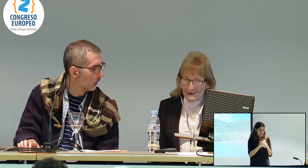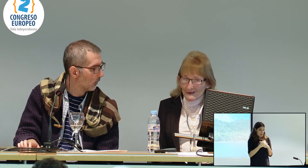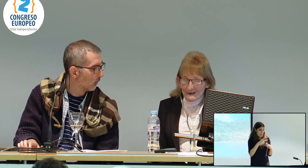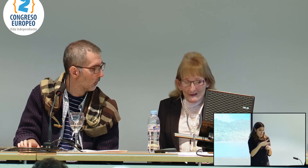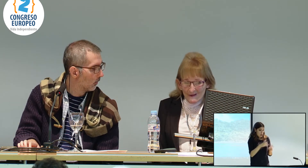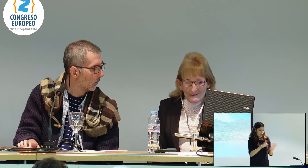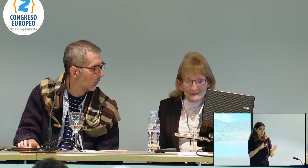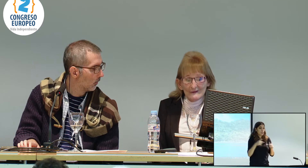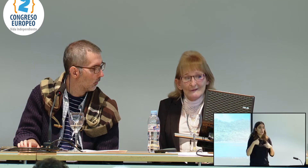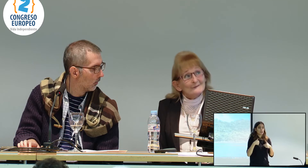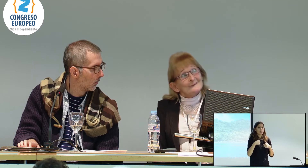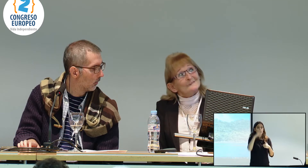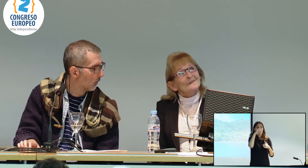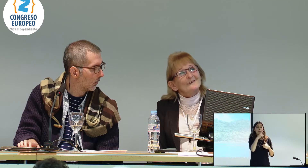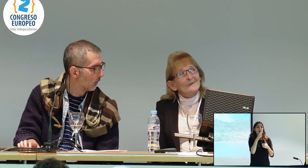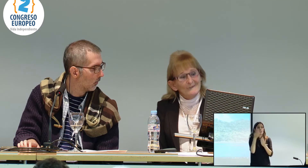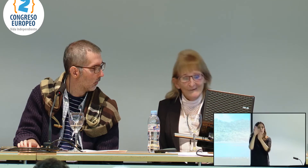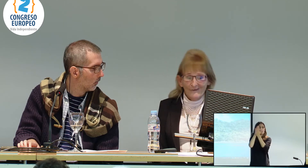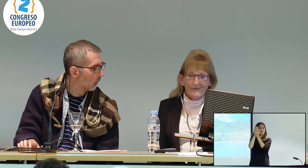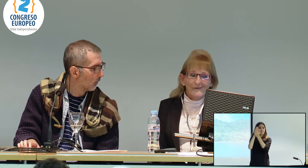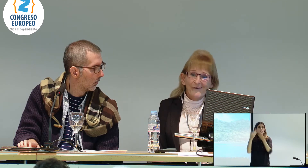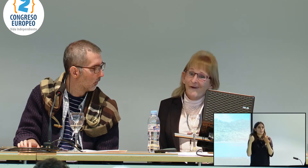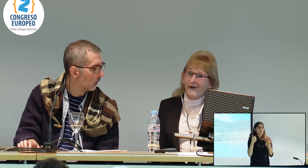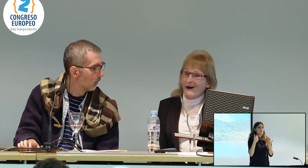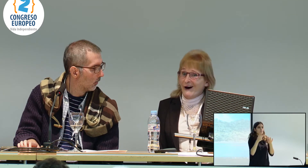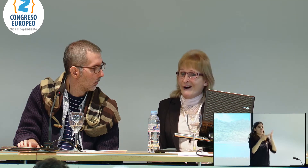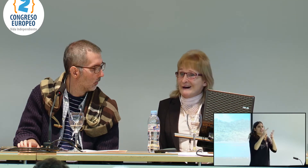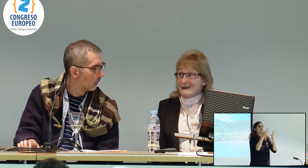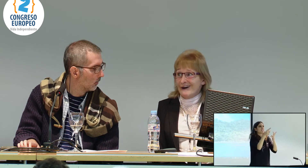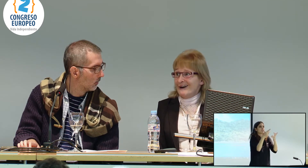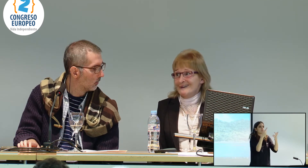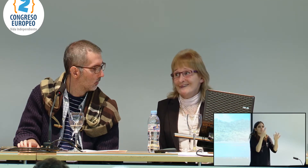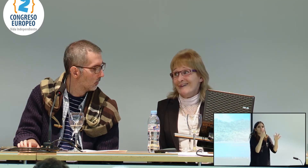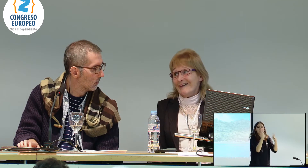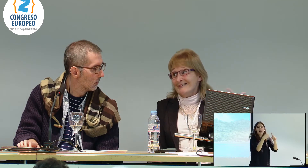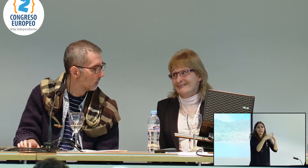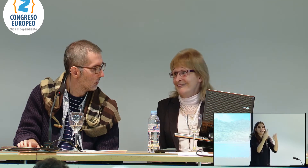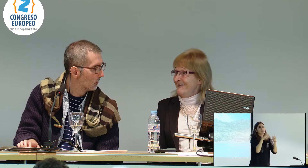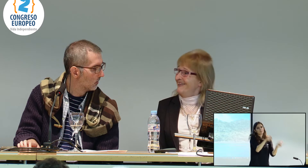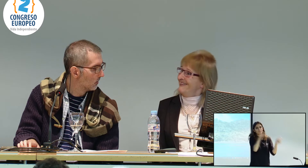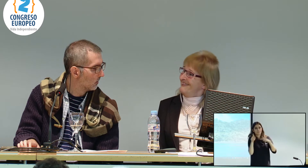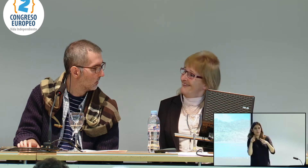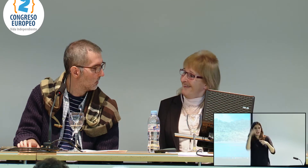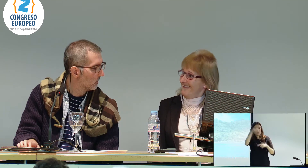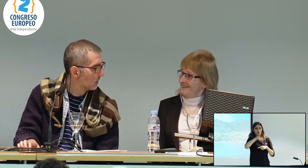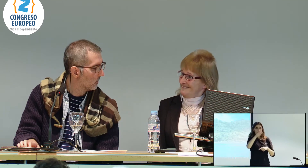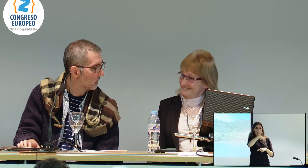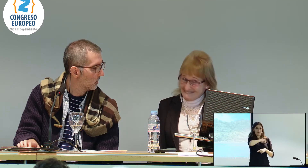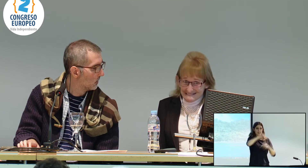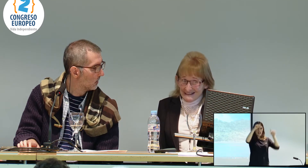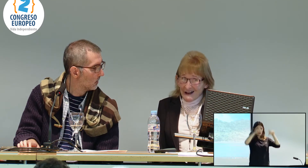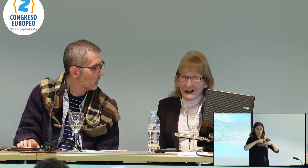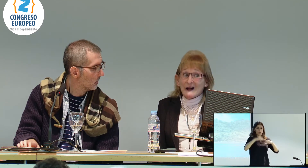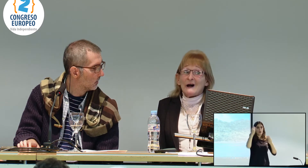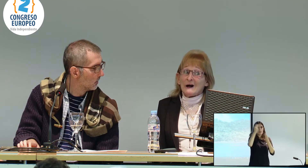Luego de fallecer mis padres, sentí que ya nada me ataba a ese clima, por lo que decidí mudarme al sur, creyendo que